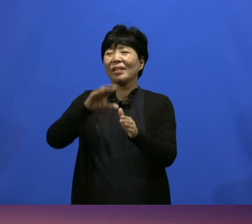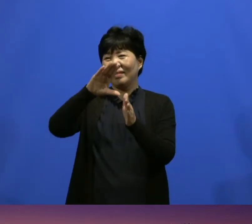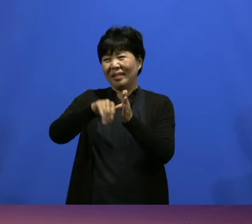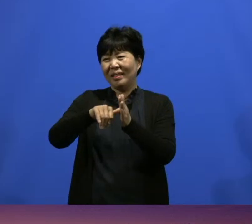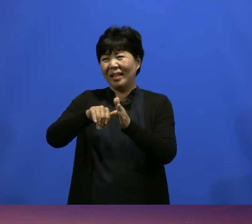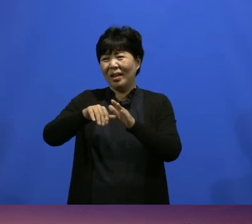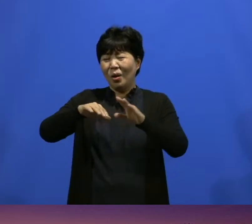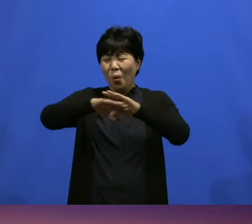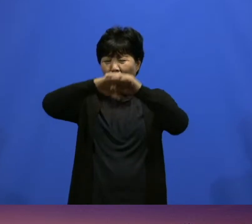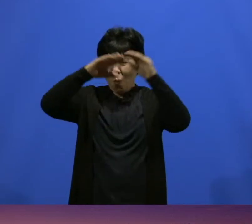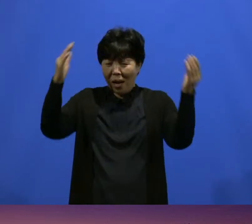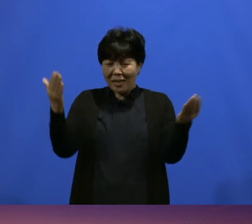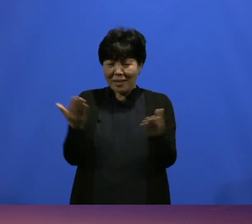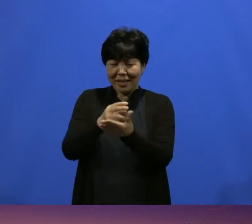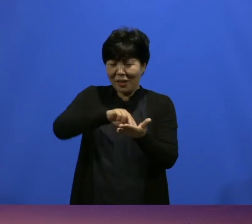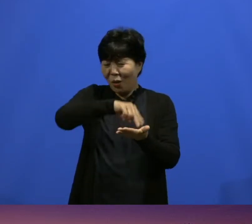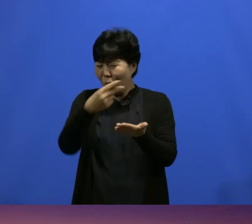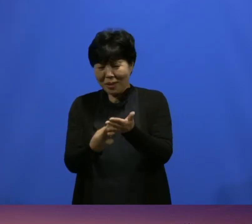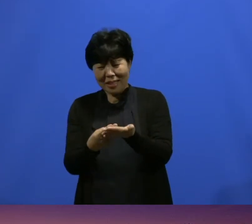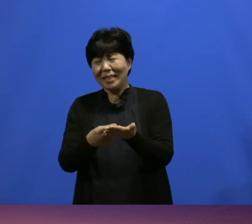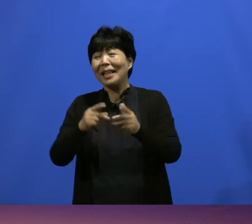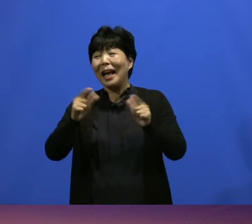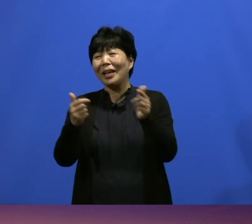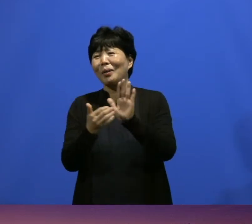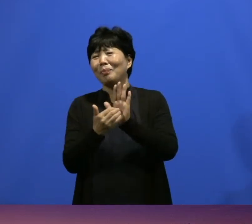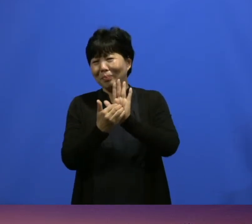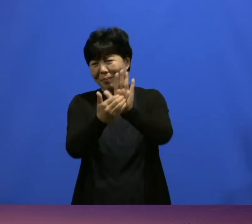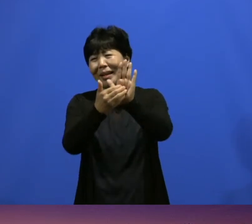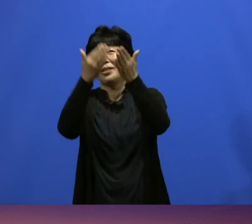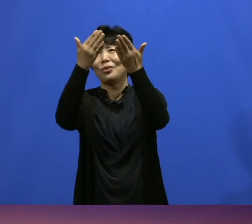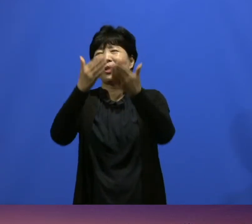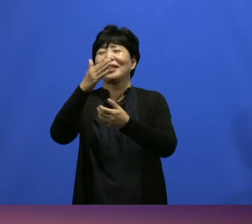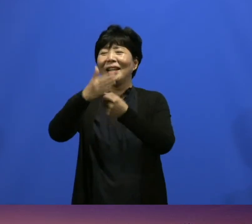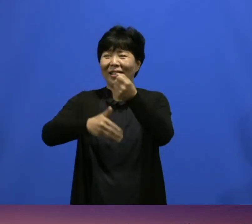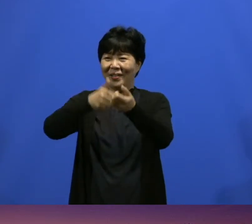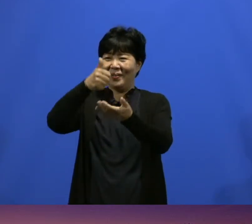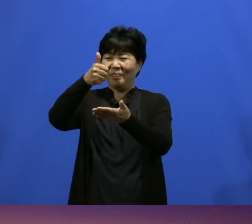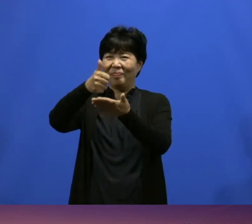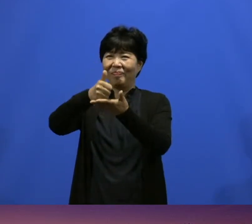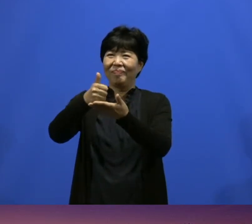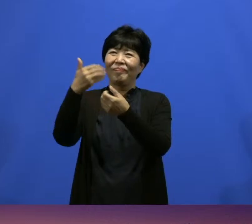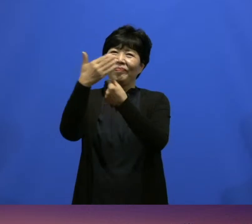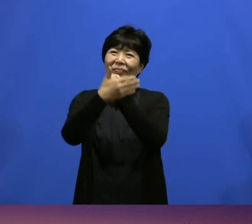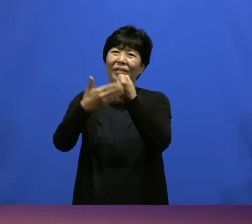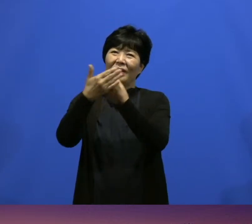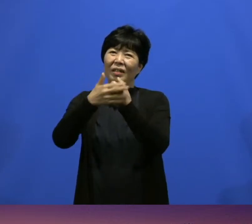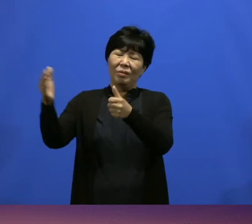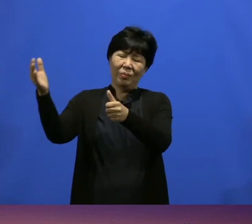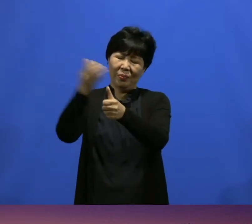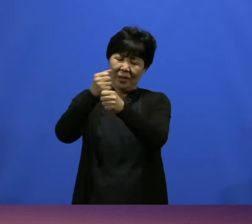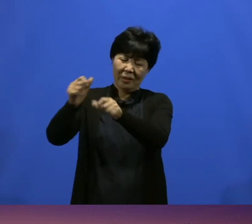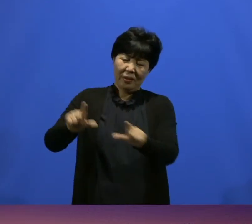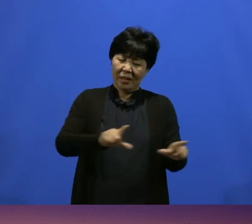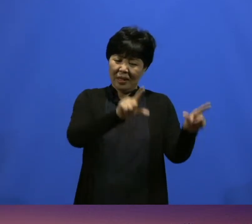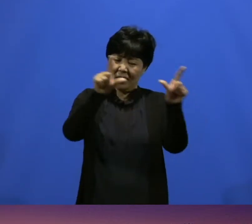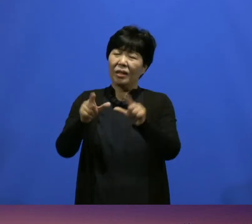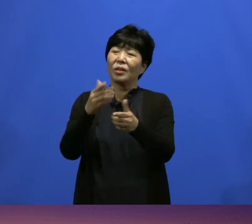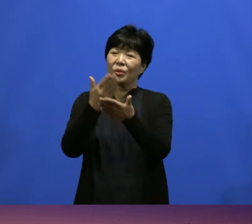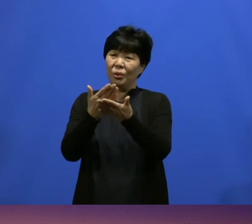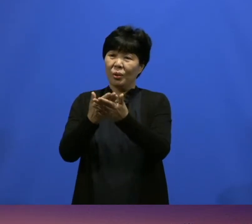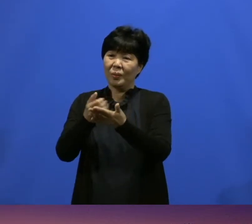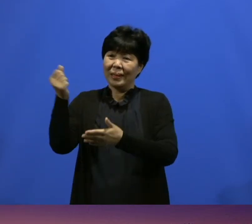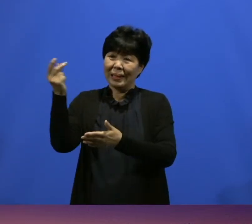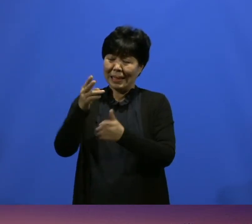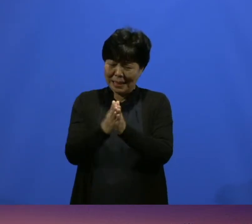않게 하시는 그 하나님의 은혜를 누리며 살게 하여 주시옵소서. 그 은혜를 붙잡고 살게 하여 주십시오. 다시 시작하게